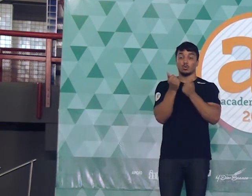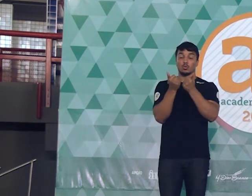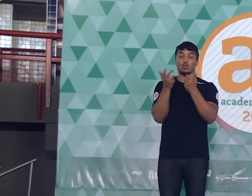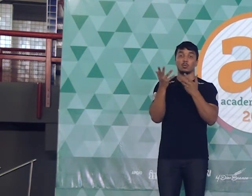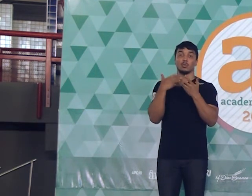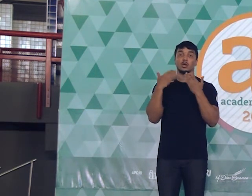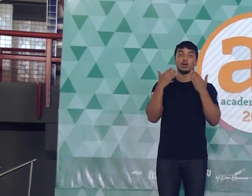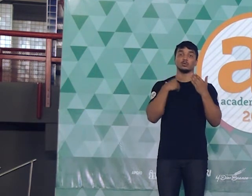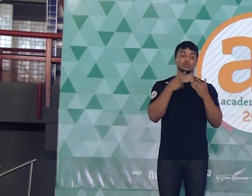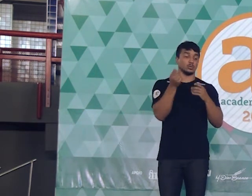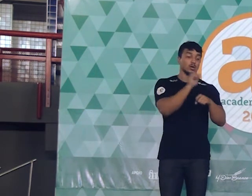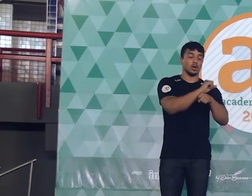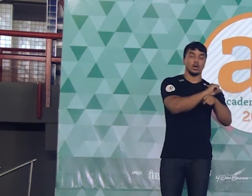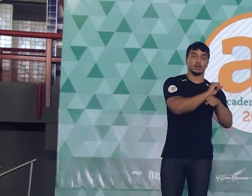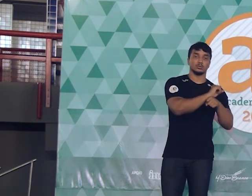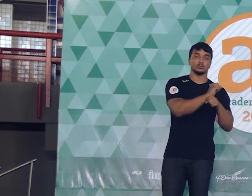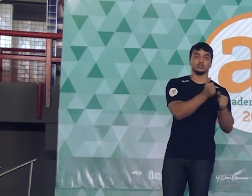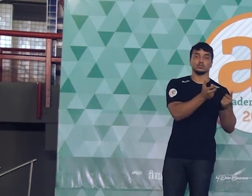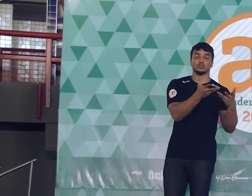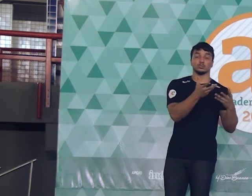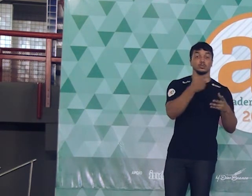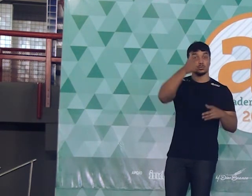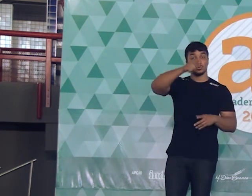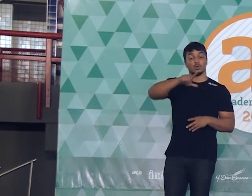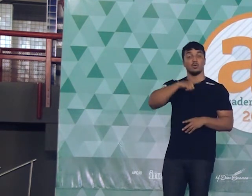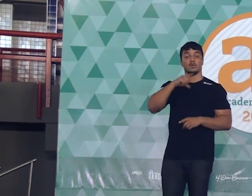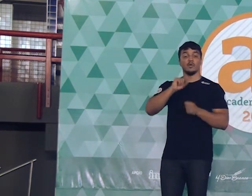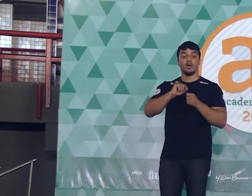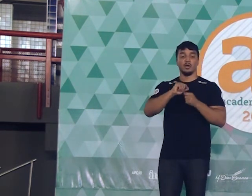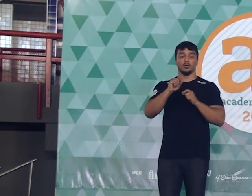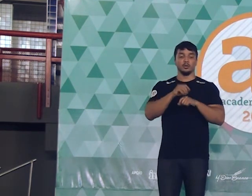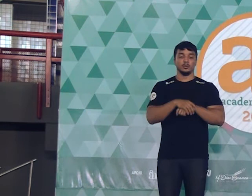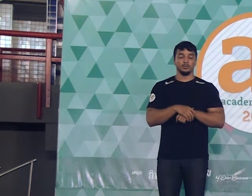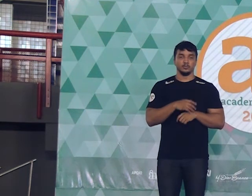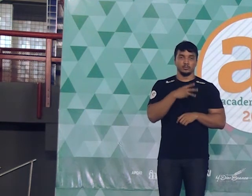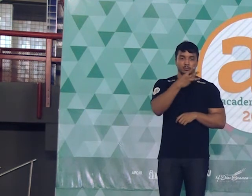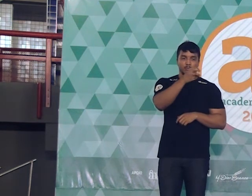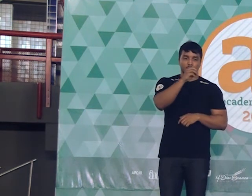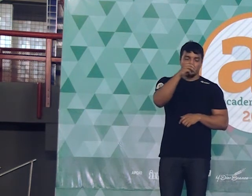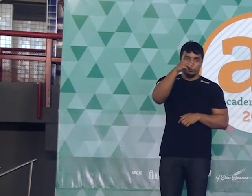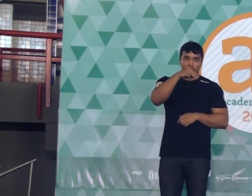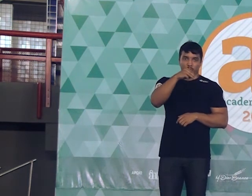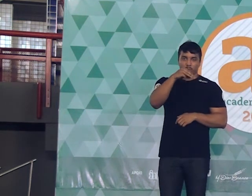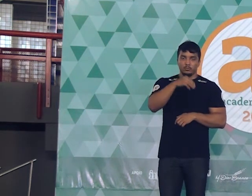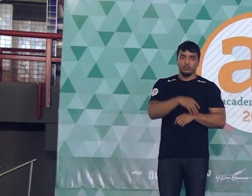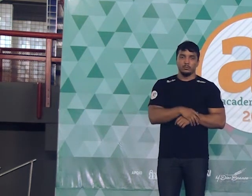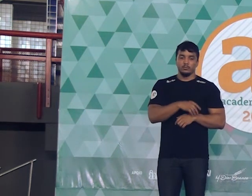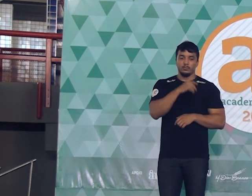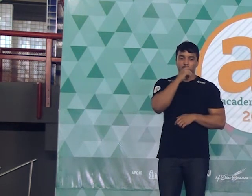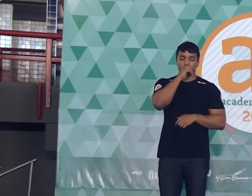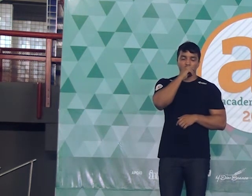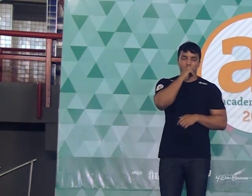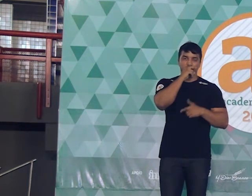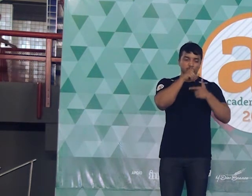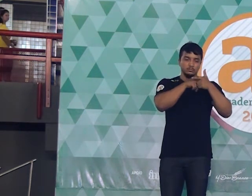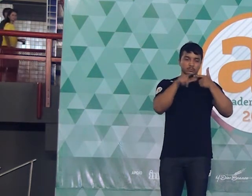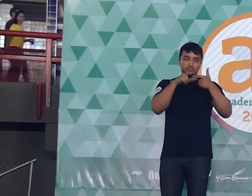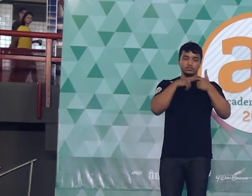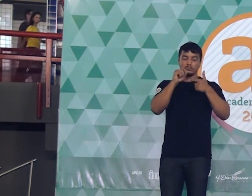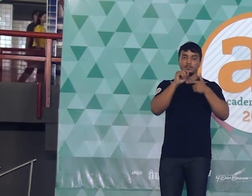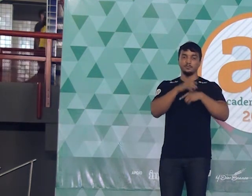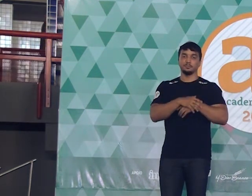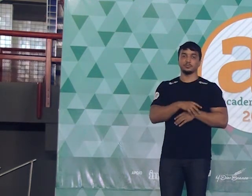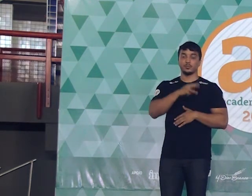de passageiros do carro. Mais uma vez, vamos lá. Eu tenho 300 metros, dividido